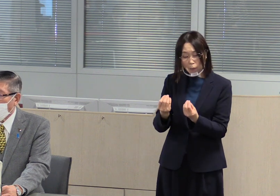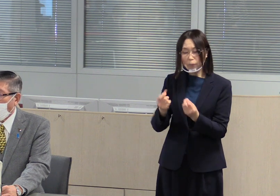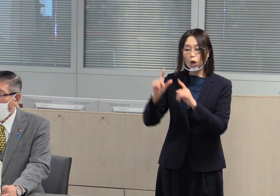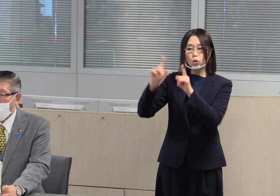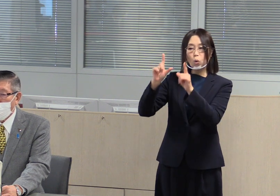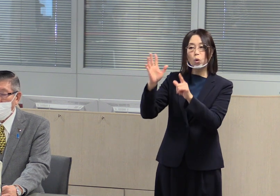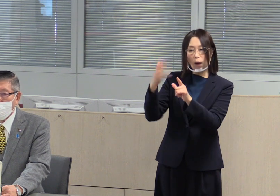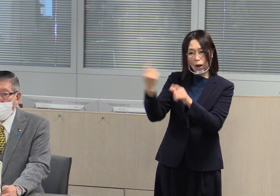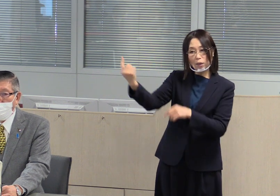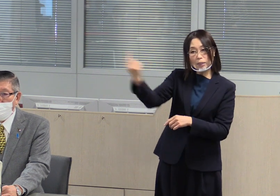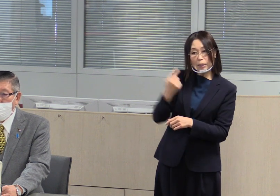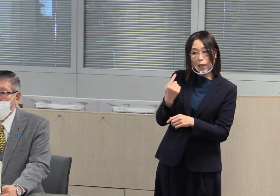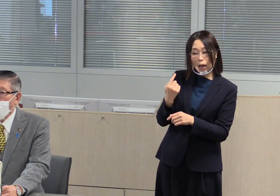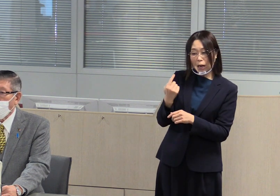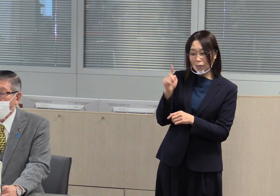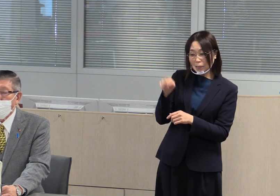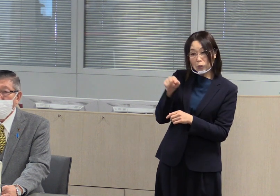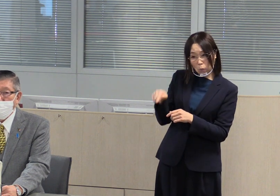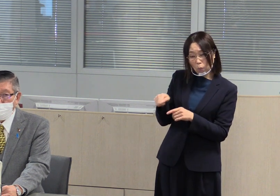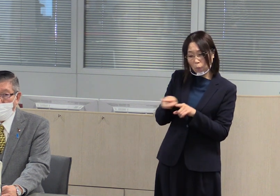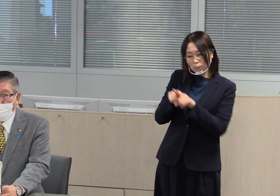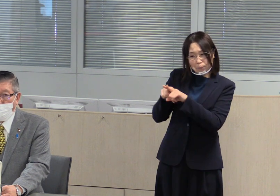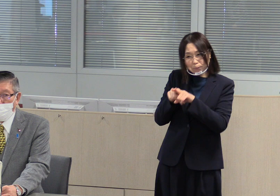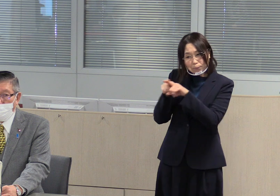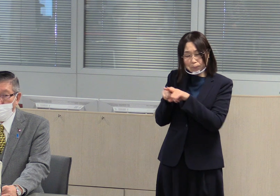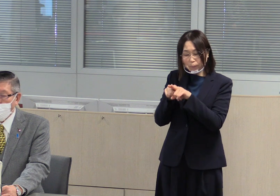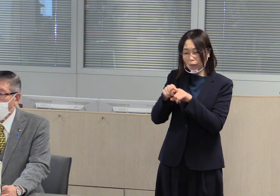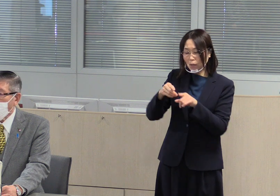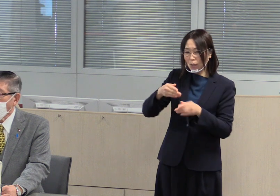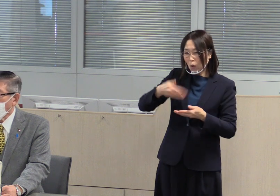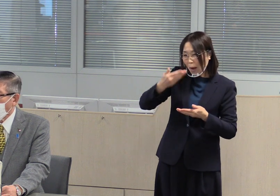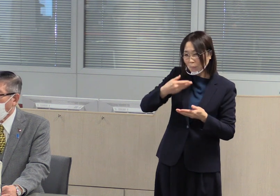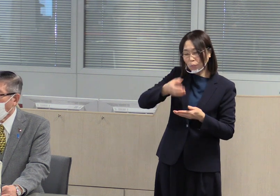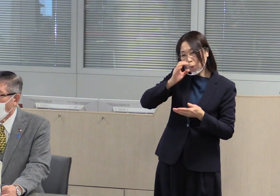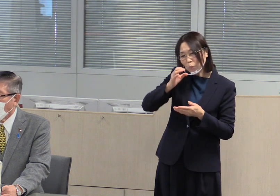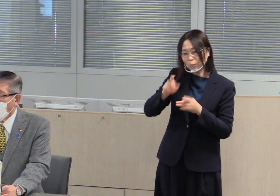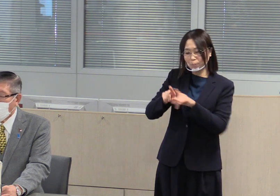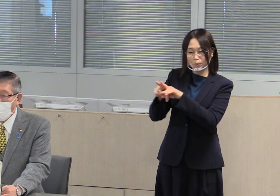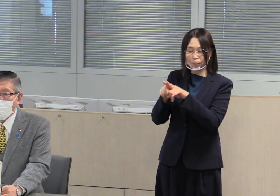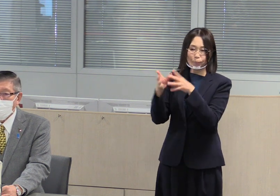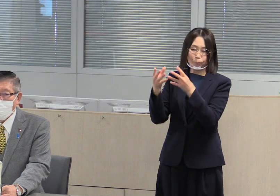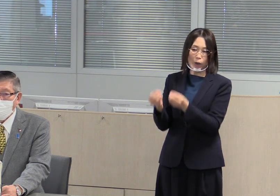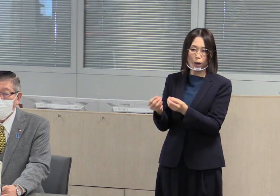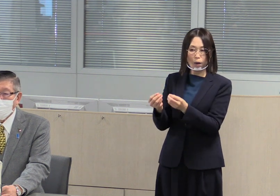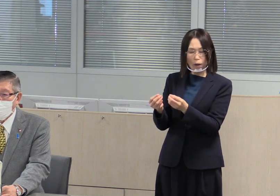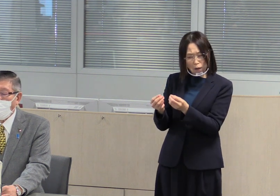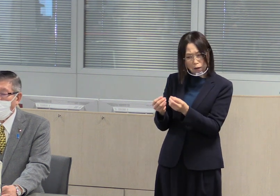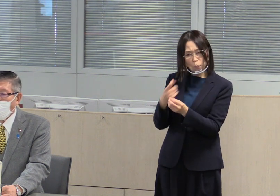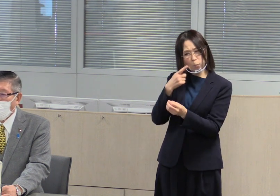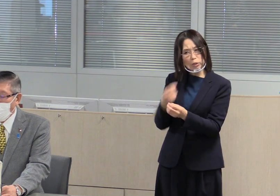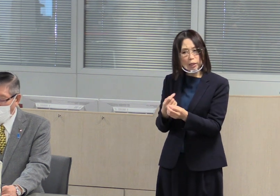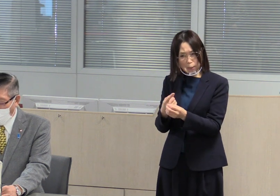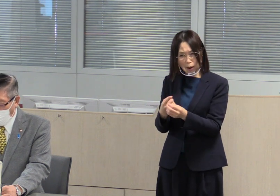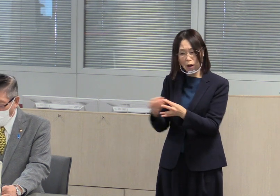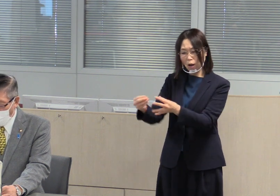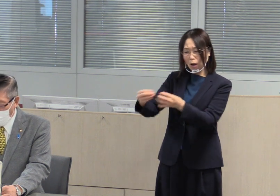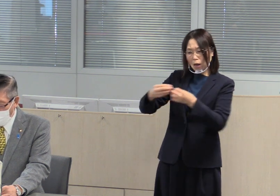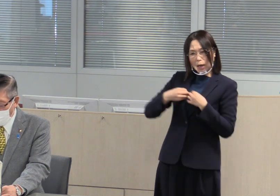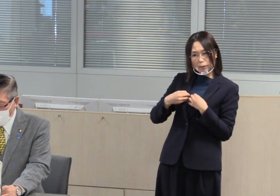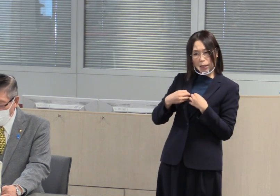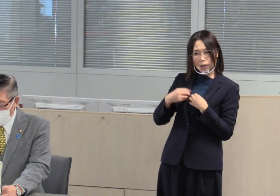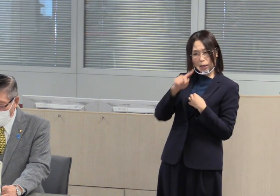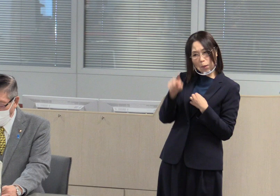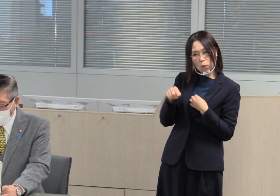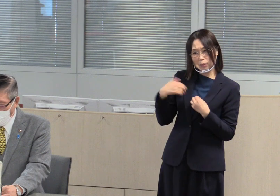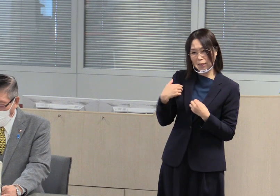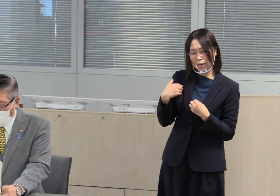い間、飲食を共にしたという、そういう方については、万が一がありますので、これをうまく